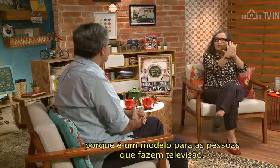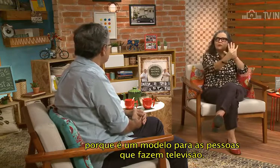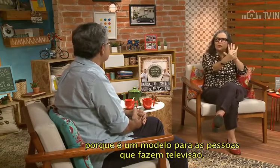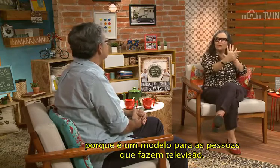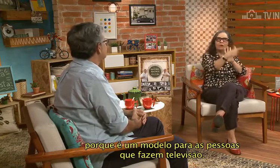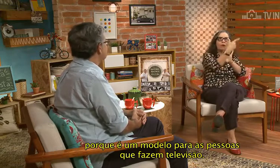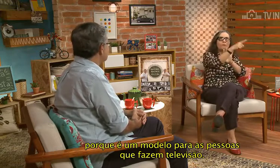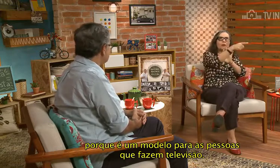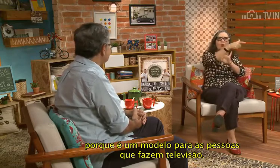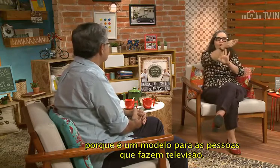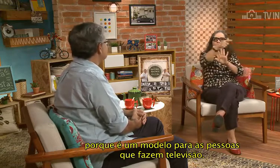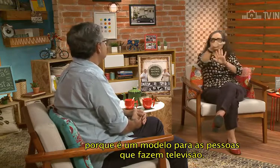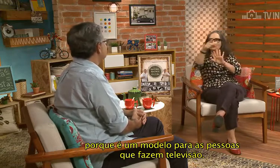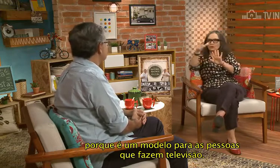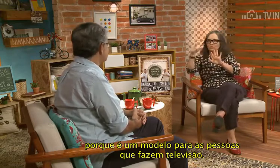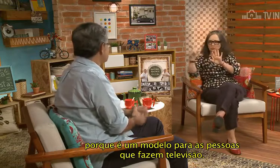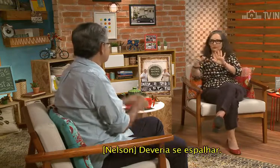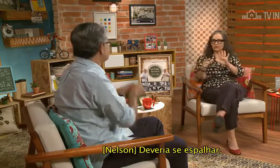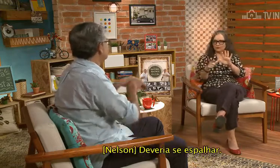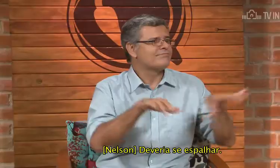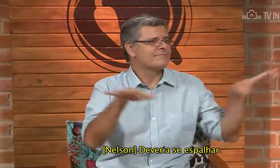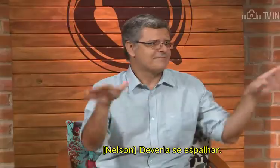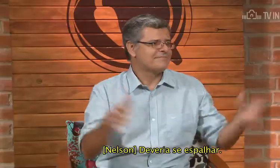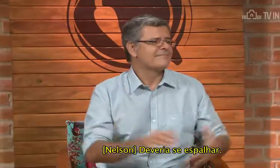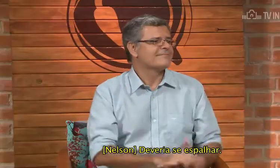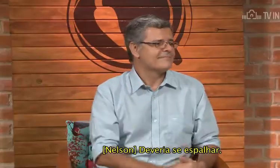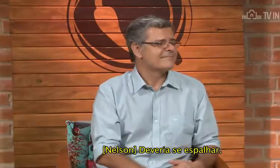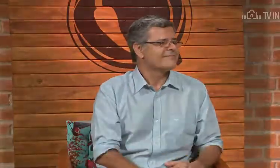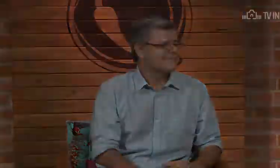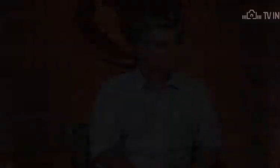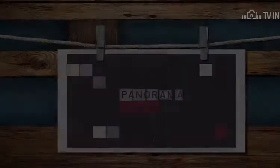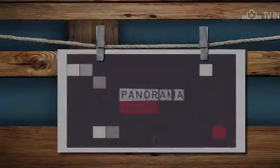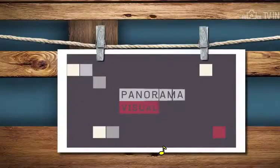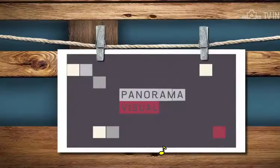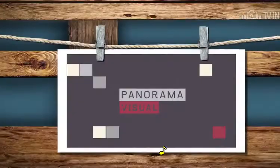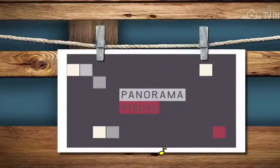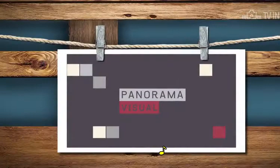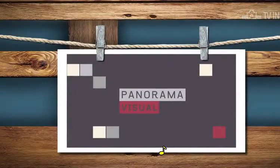é um modelo para as pessoas que fazem televisão. é